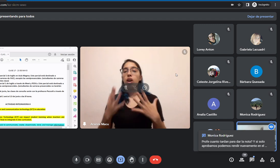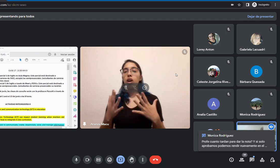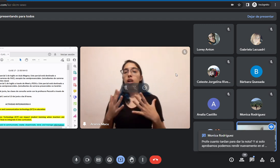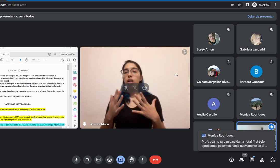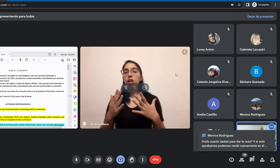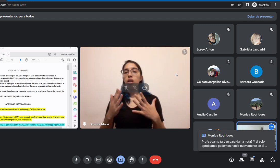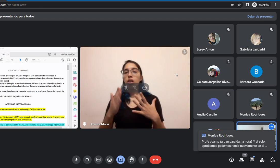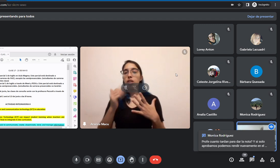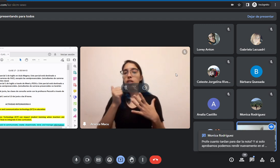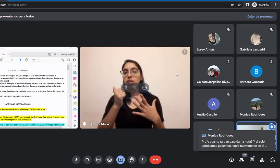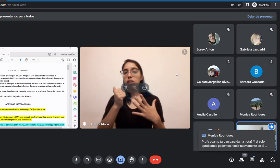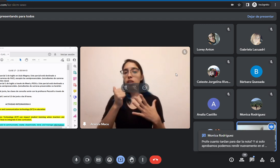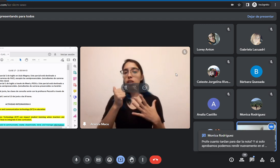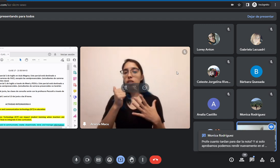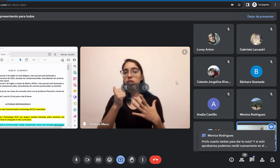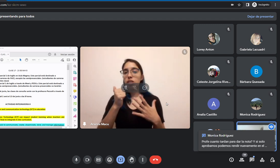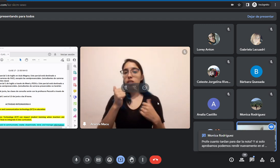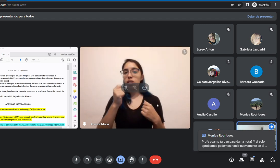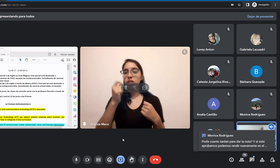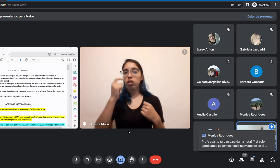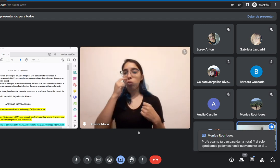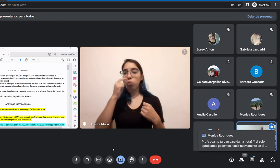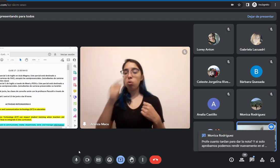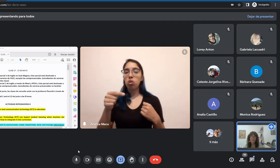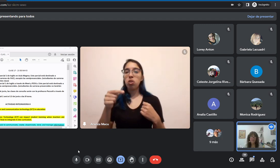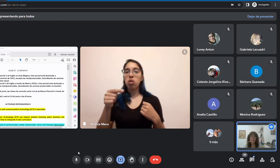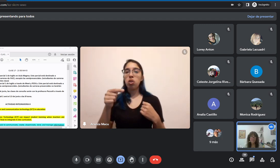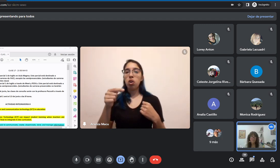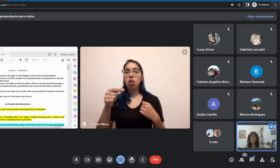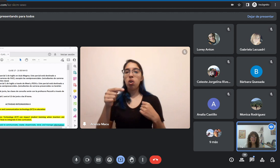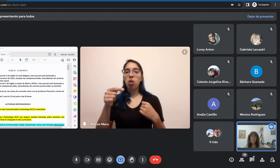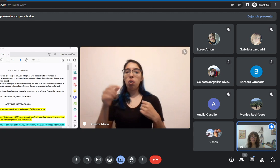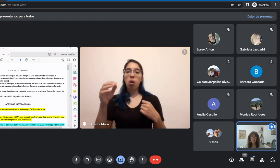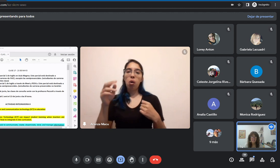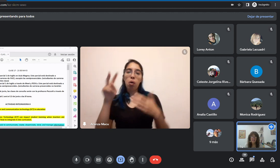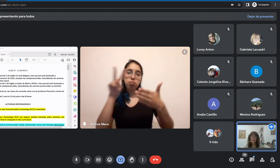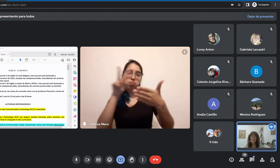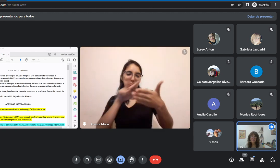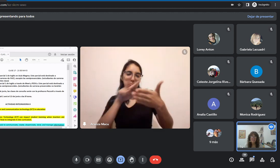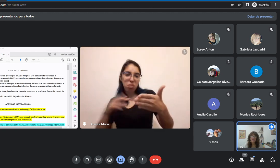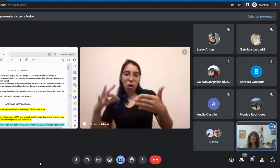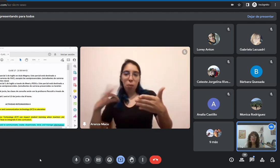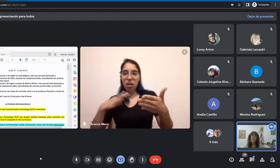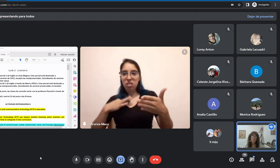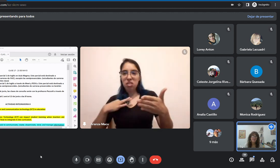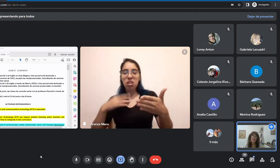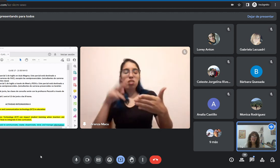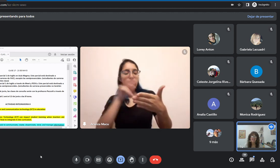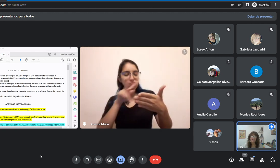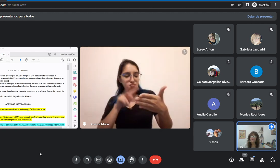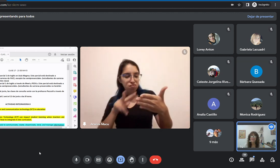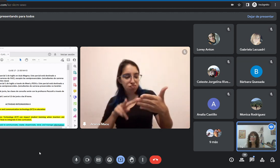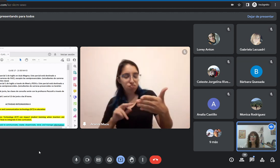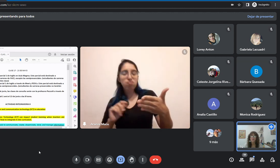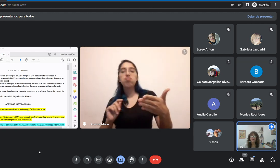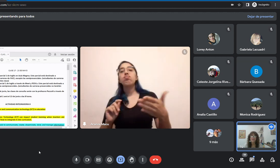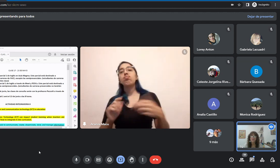viendo cómo había sido el parcial, revisando los parciales. Para eso va a ser esa clase y después hay gente que rinde